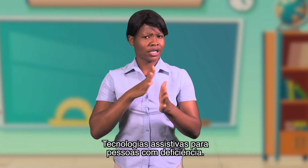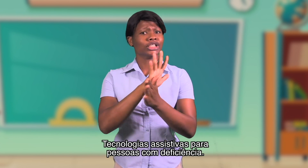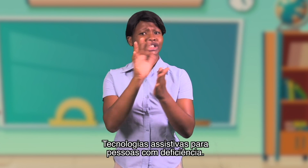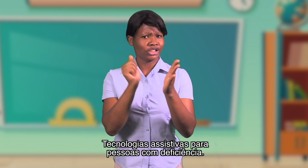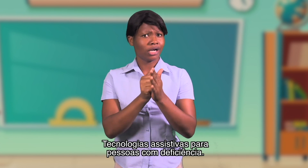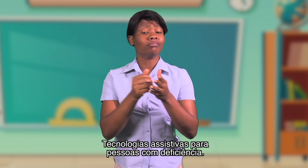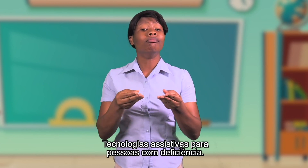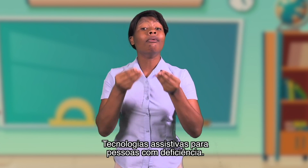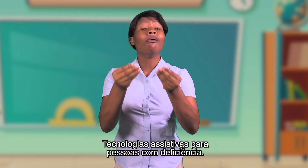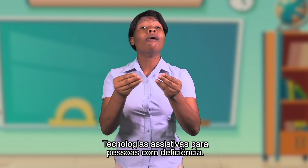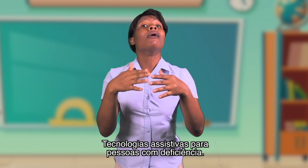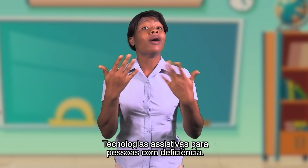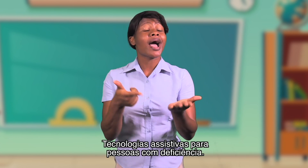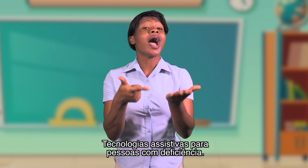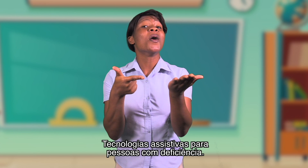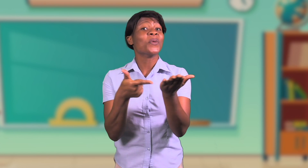com deficiência.